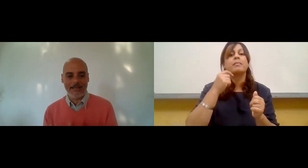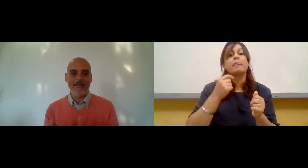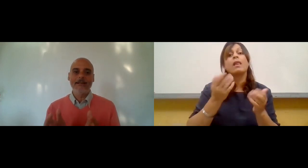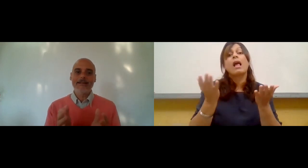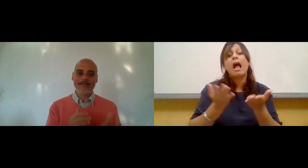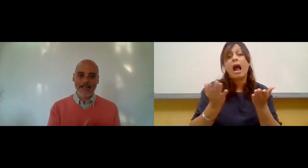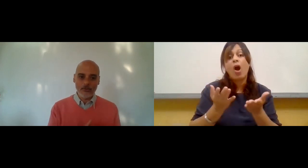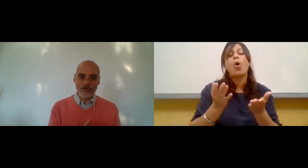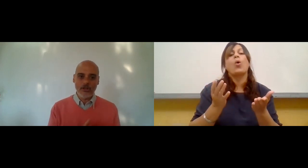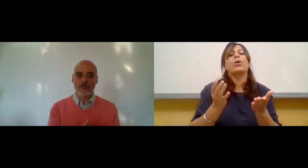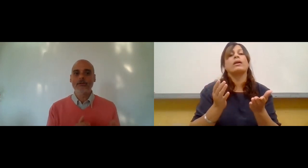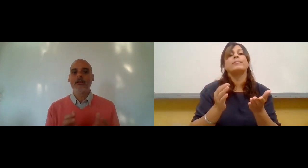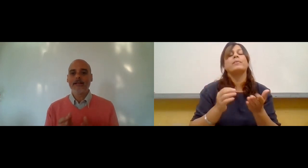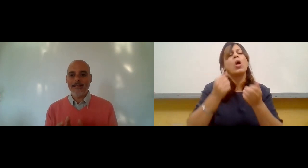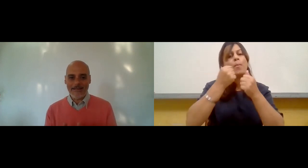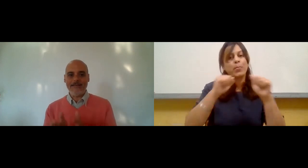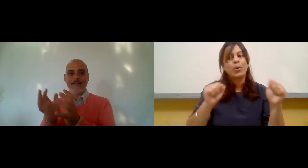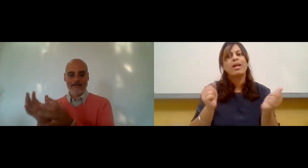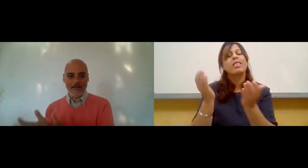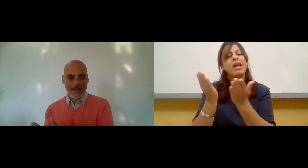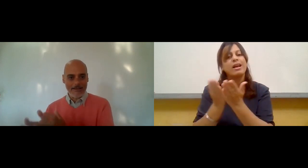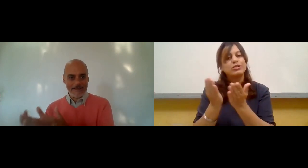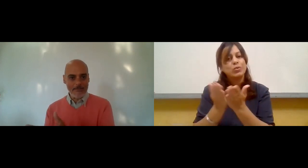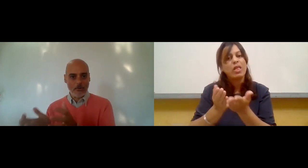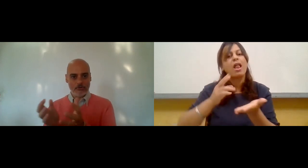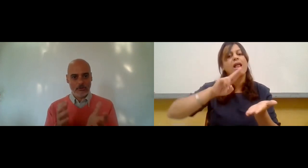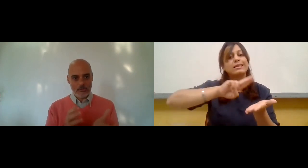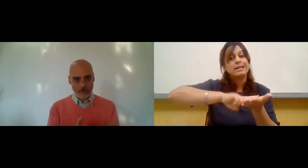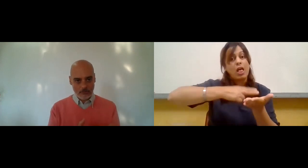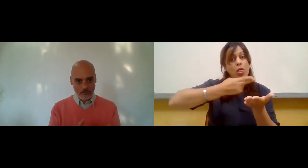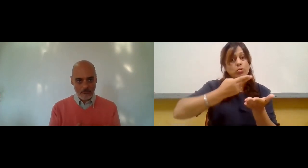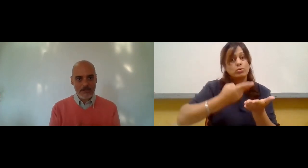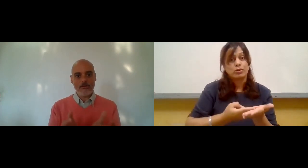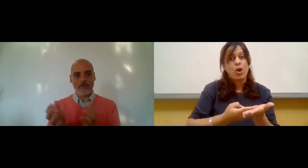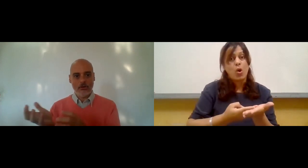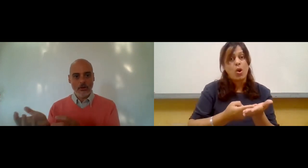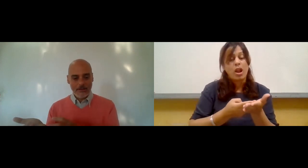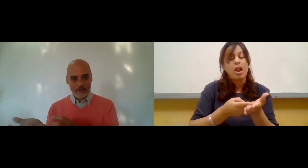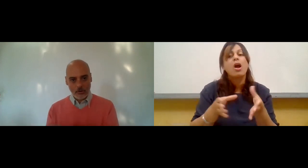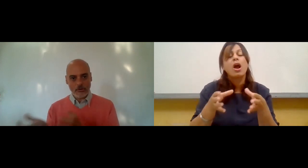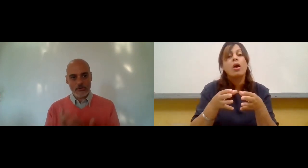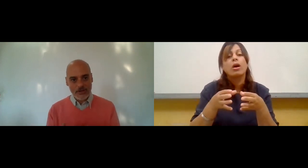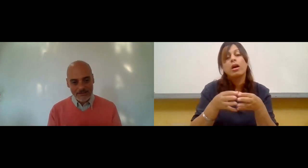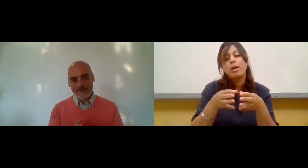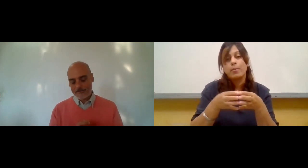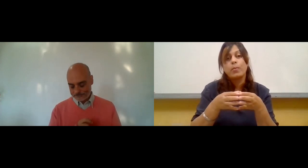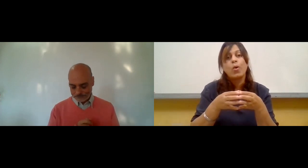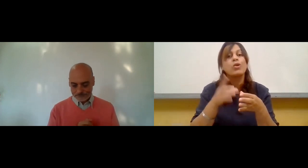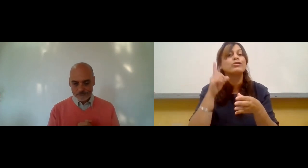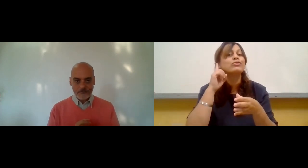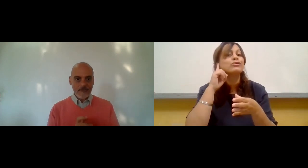formación en traducción, que ahí sí trabajan equipos mixtos, sordos y